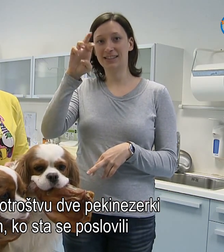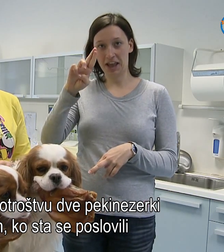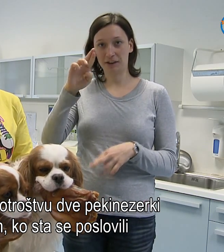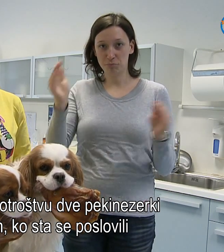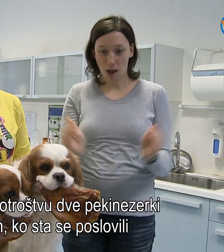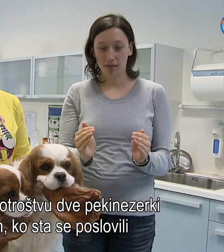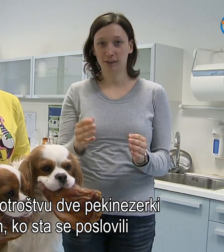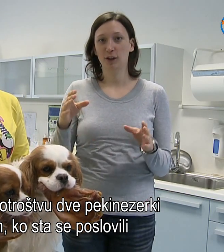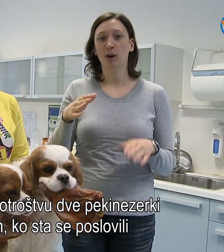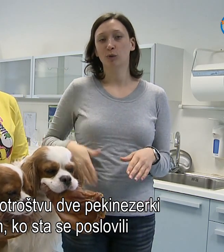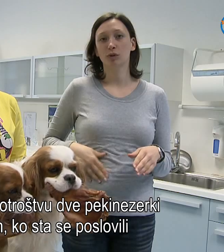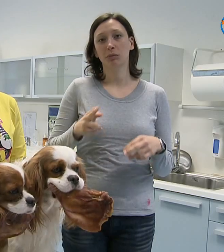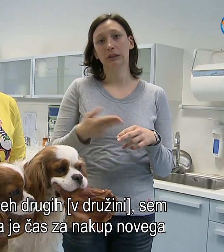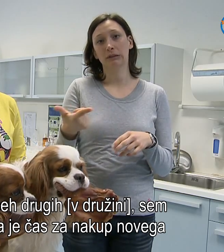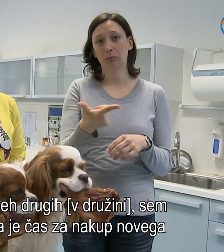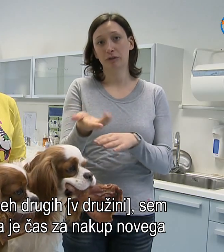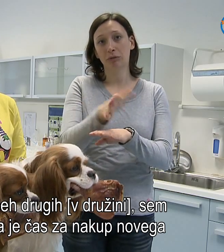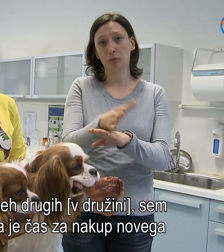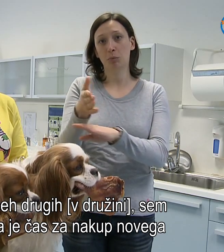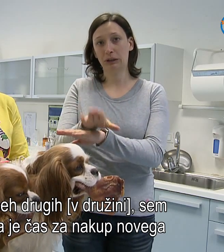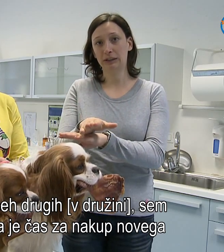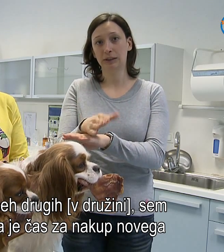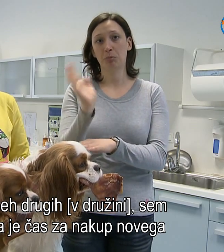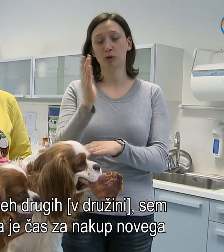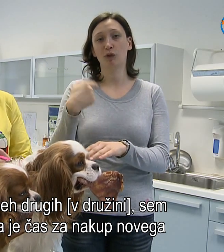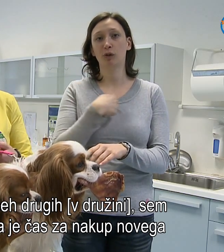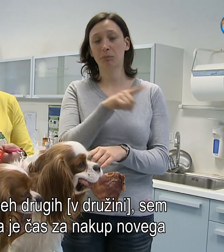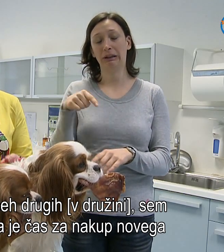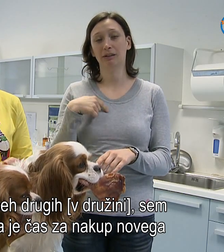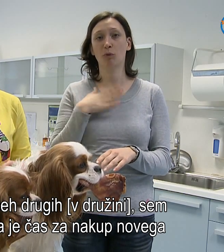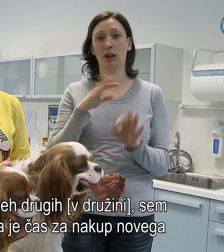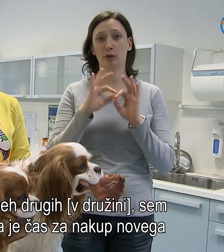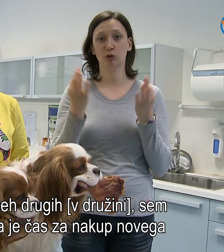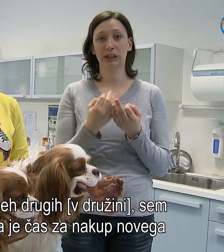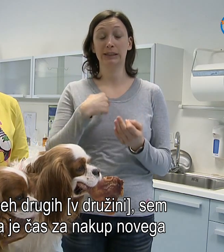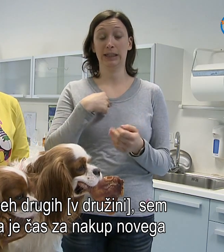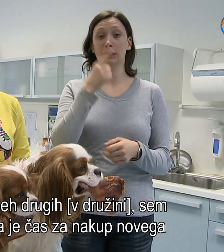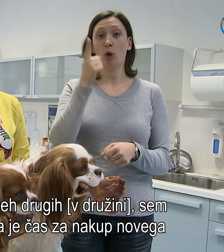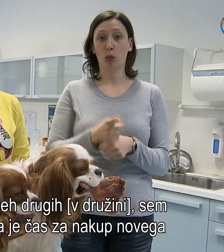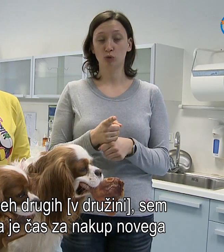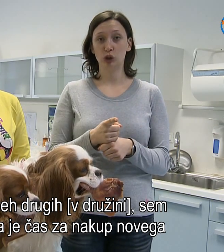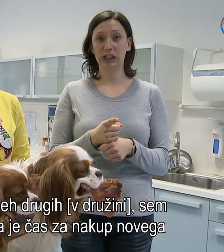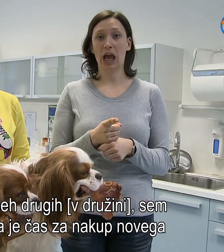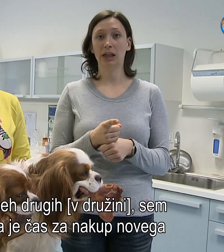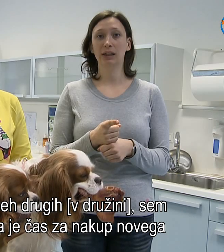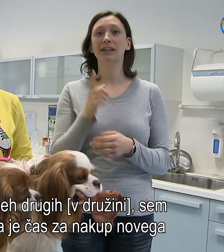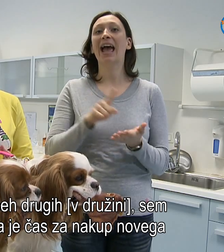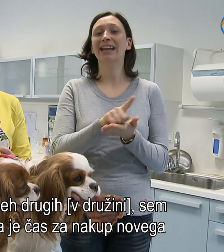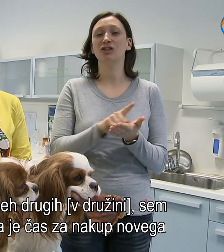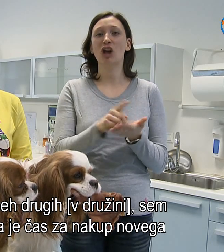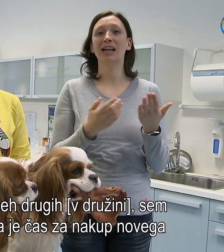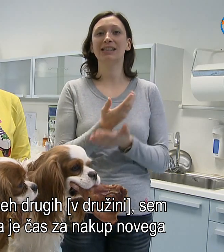in potem, ko sta se poslovili od mene in vseh ostalih, sem se odločila, da je čas